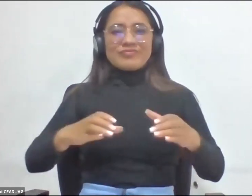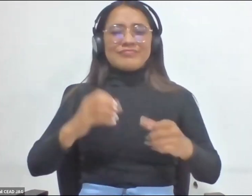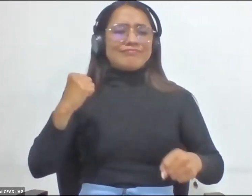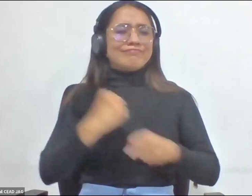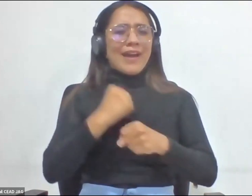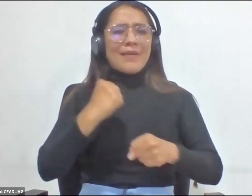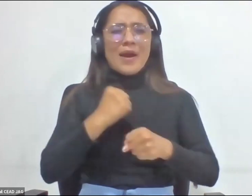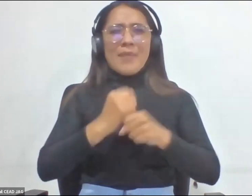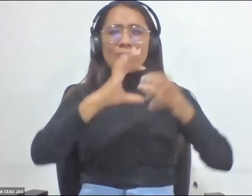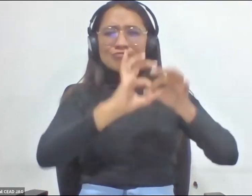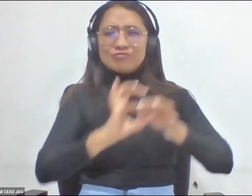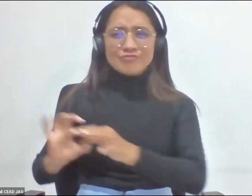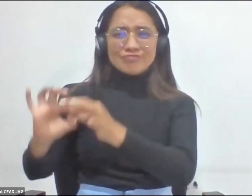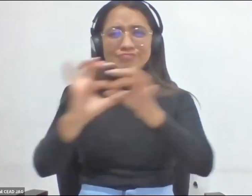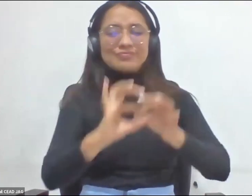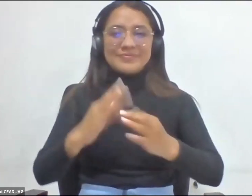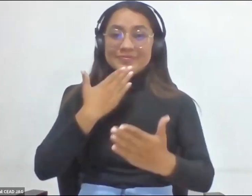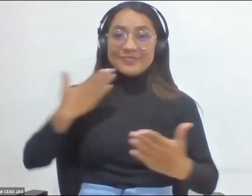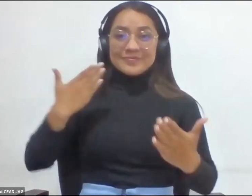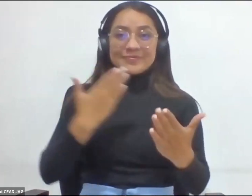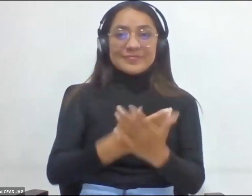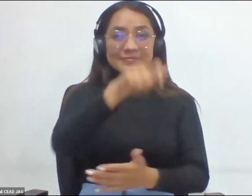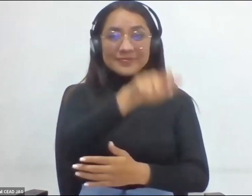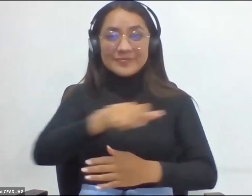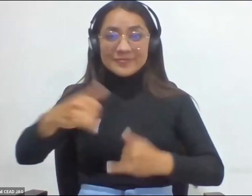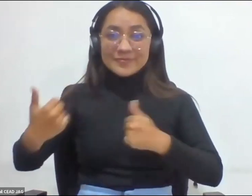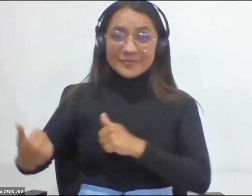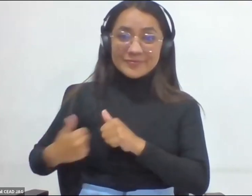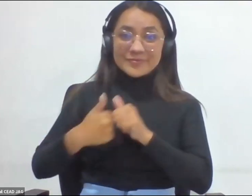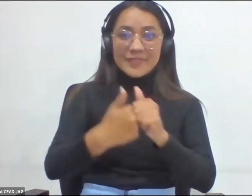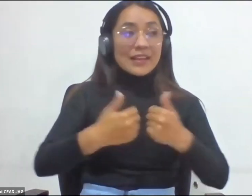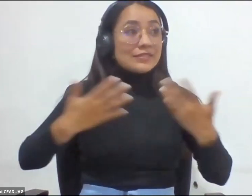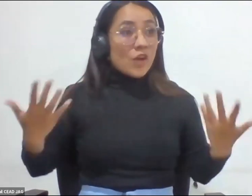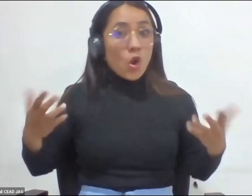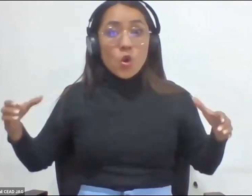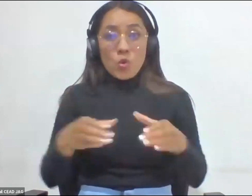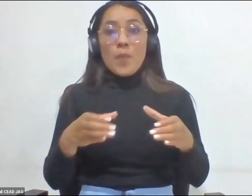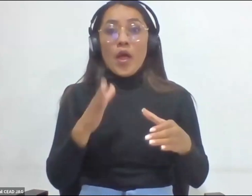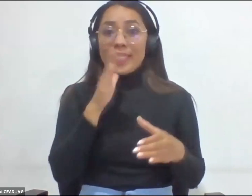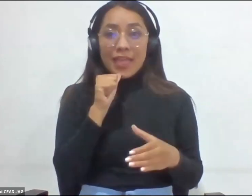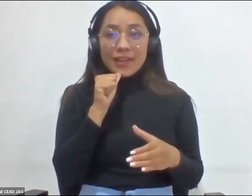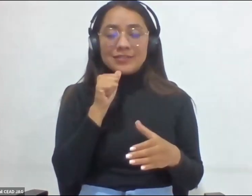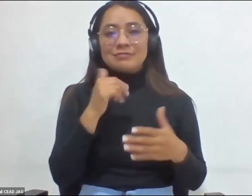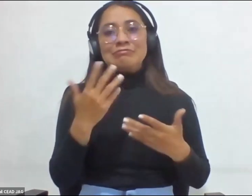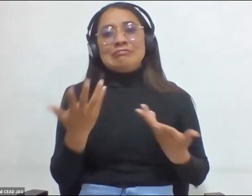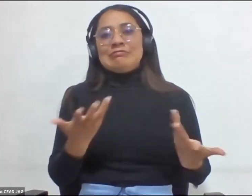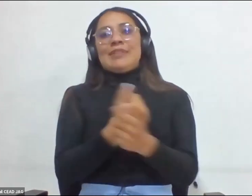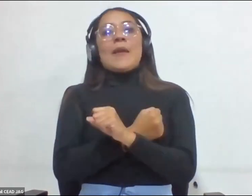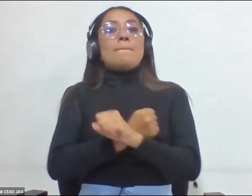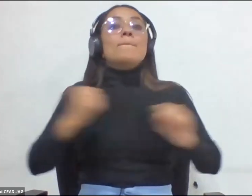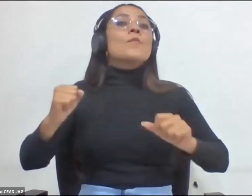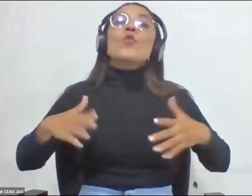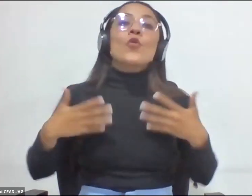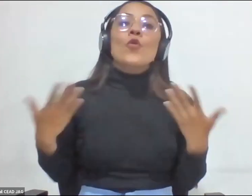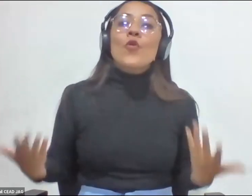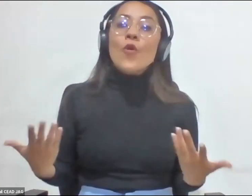entonces Quiero agradecer a todos quienes nos están acompañando si no fuese por este grandioso equipo creo que no se pudiese